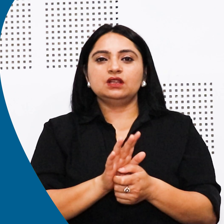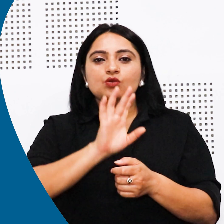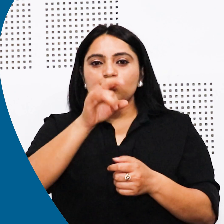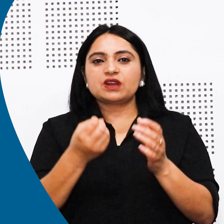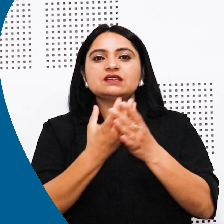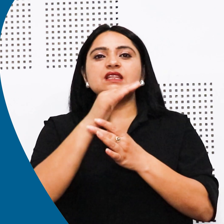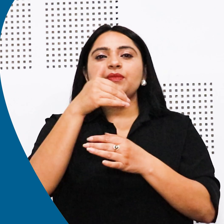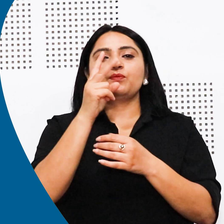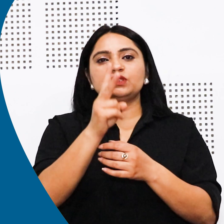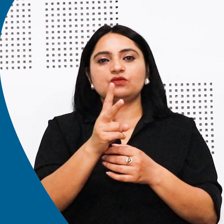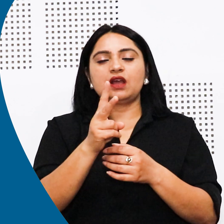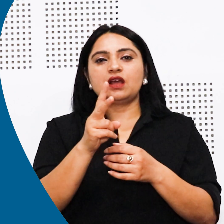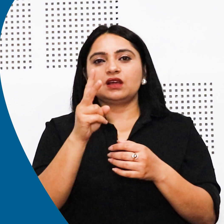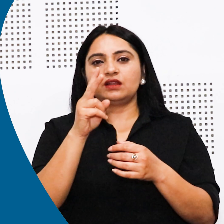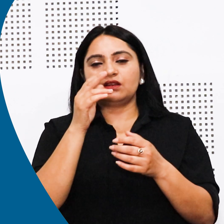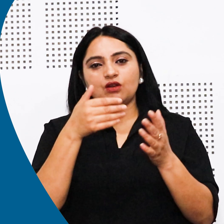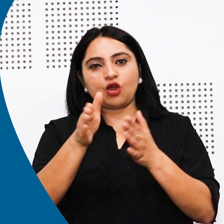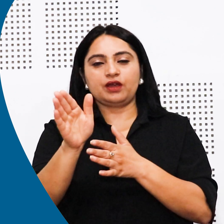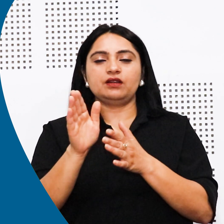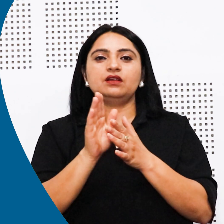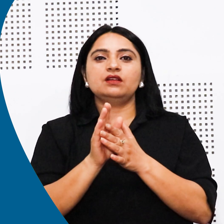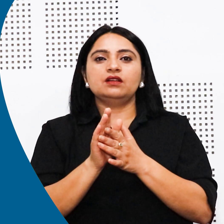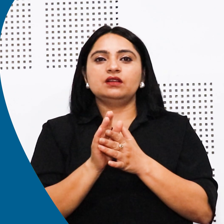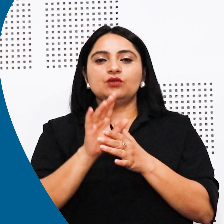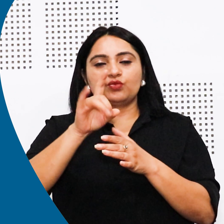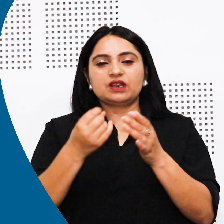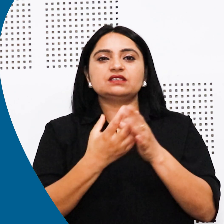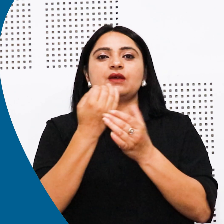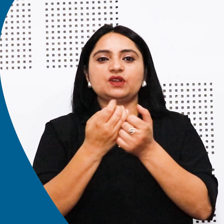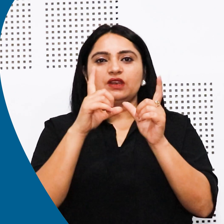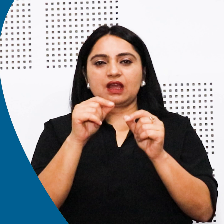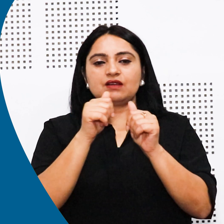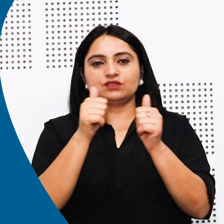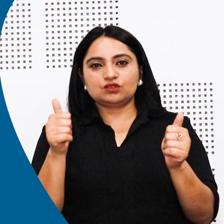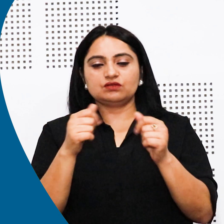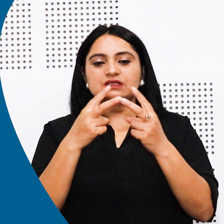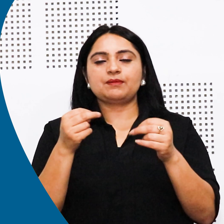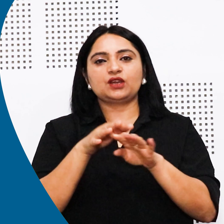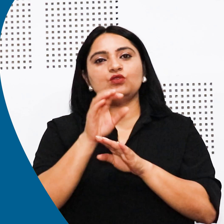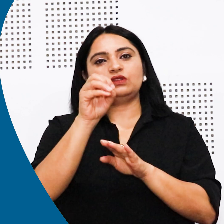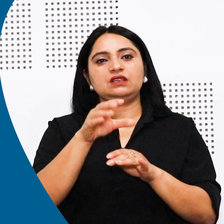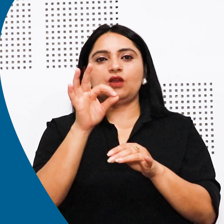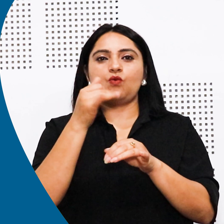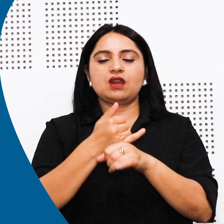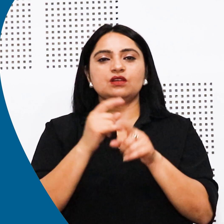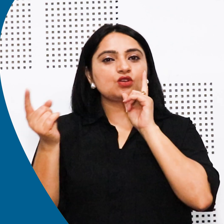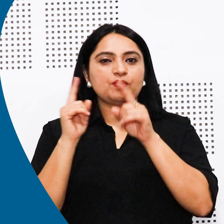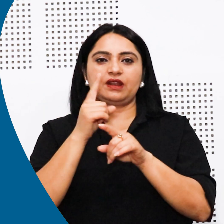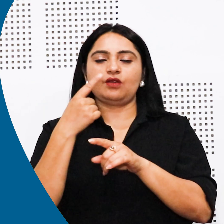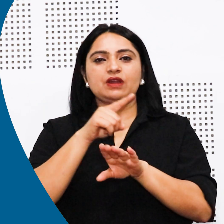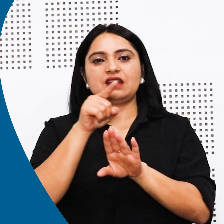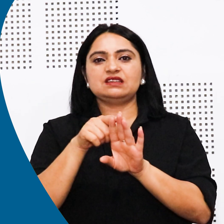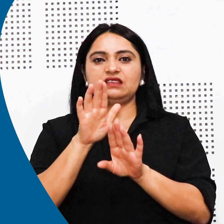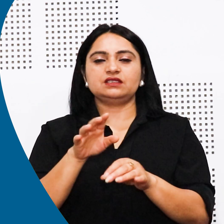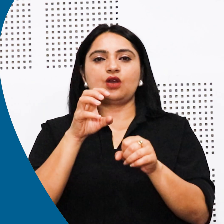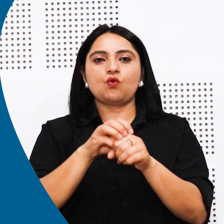लिएर आएर चाहिँ हामीले पुनर्स्थापना गर्ने, त्यही प्रभावितहरूलाई चाहिँ उहाँहरूको चाहिँ आवश्यकता अनुसार सामग्रीहरू चाहिँ उपलब्ध गराउने वालिङ नगरपालिकाको चाहिँ एउटा नीति छ। वडा